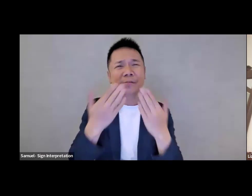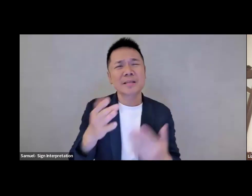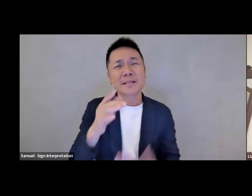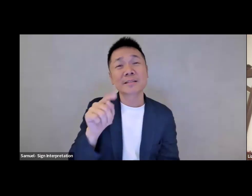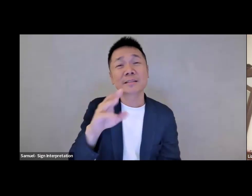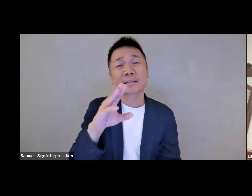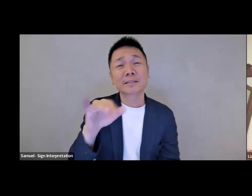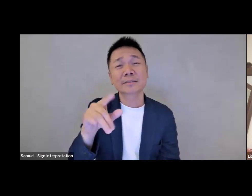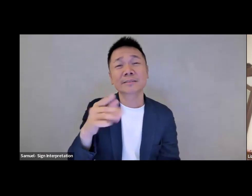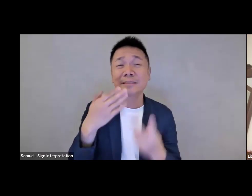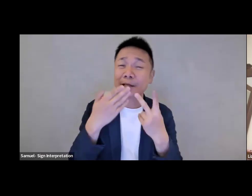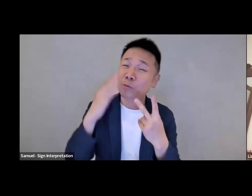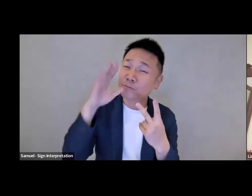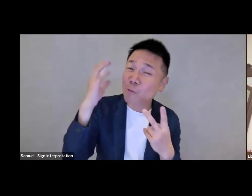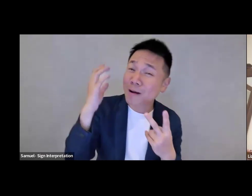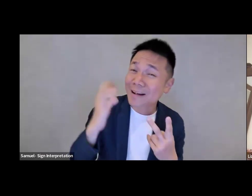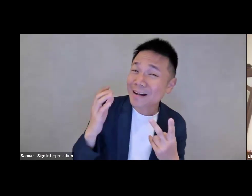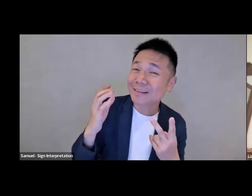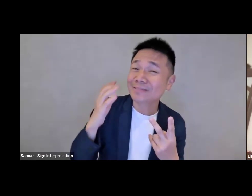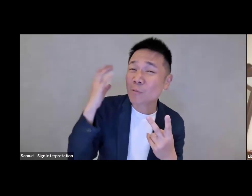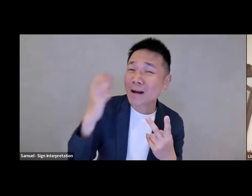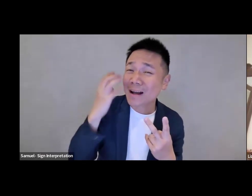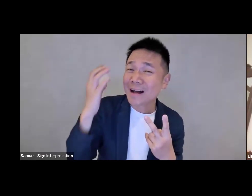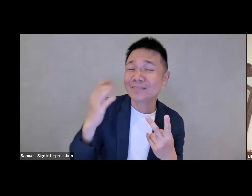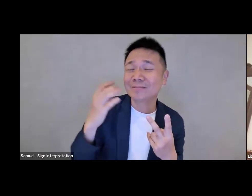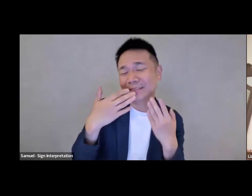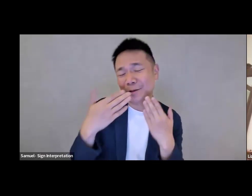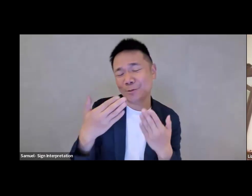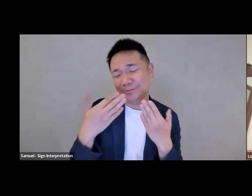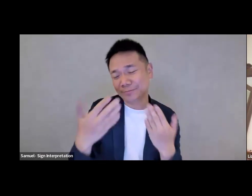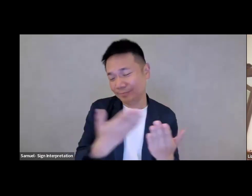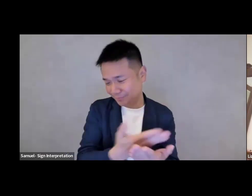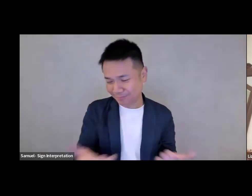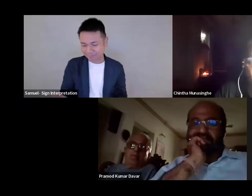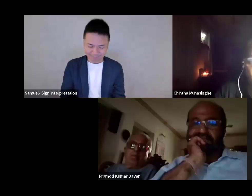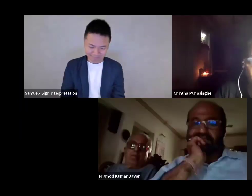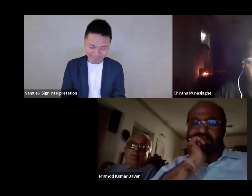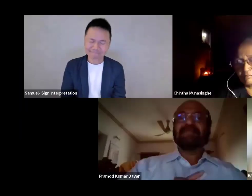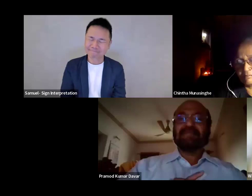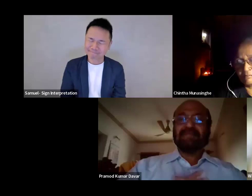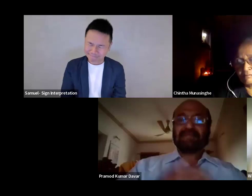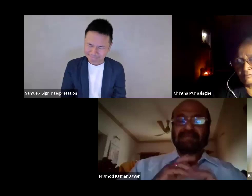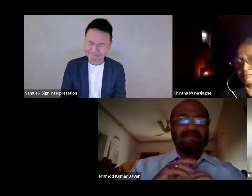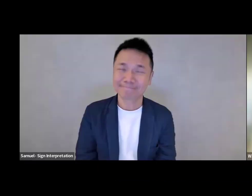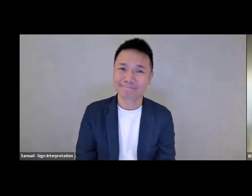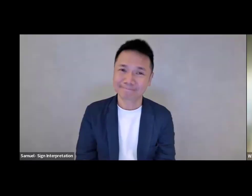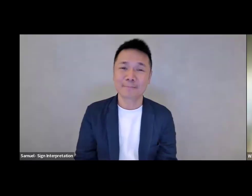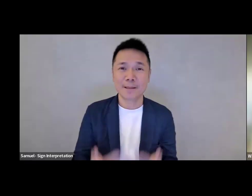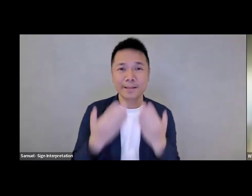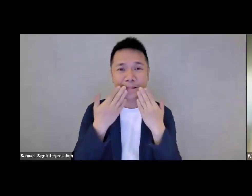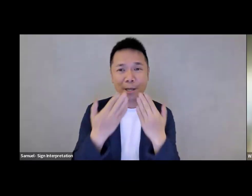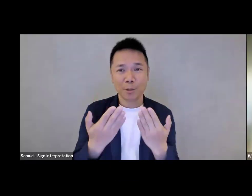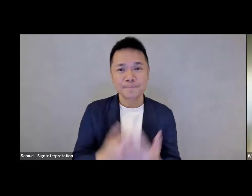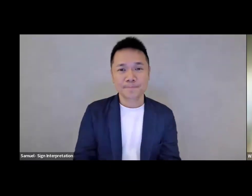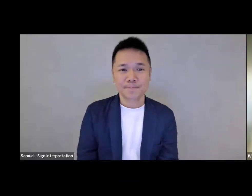恩，也谢谢 Bhargavi 带给我们，非常感谢 DCI， 谢谢 Walker。